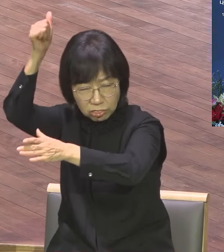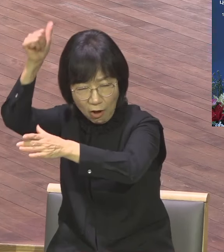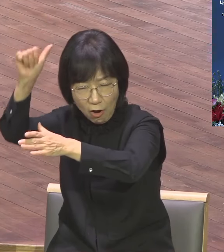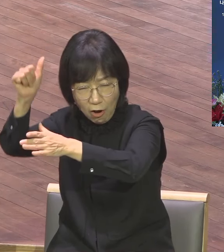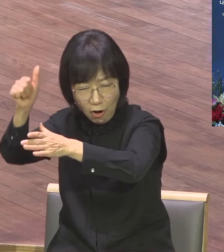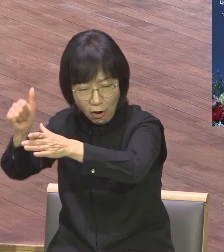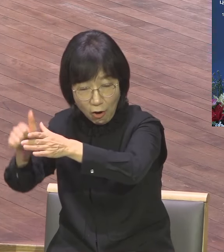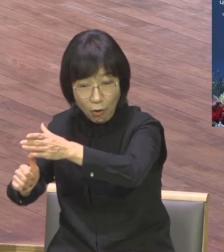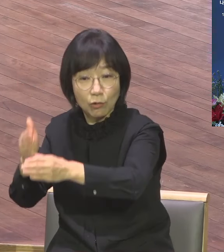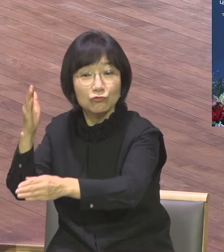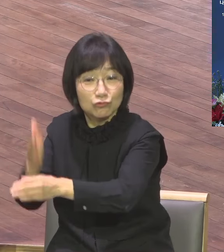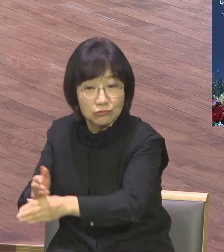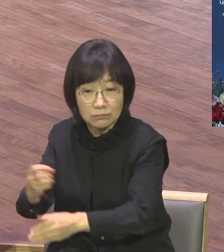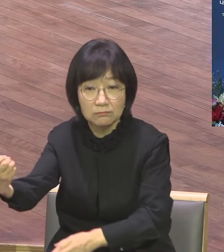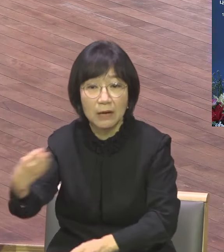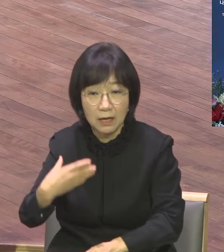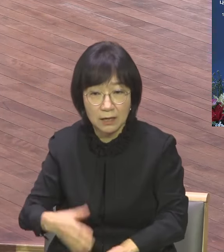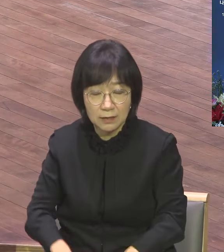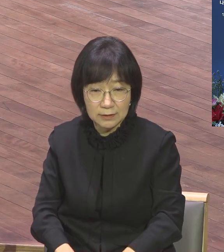그분 성경